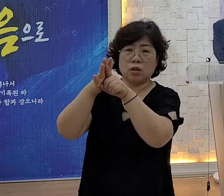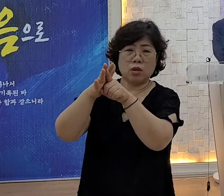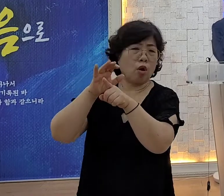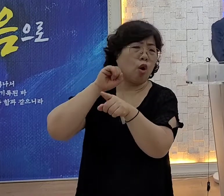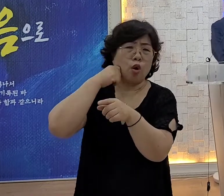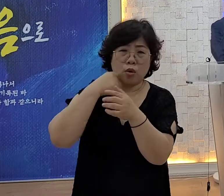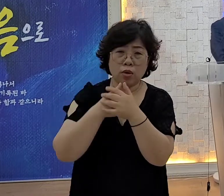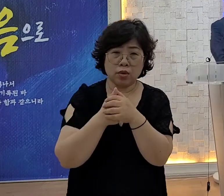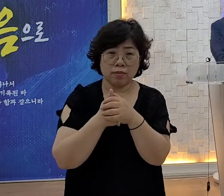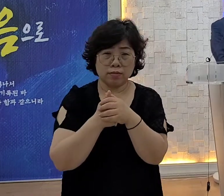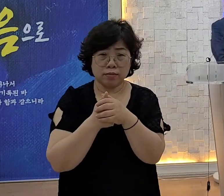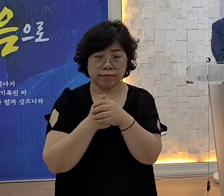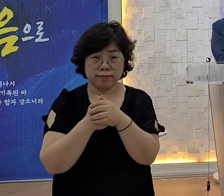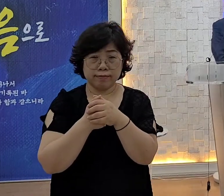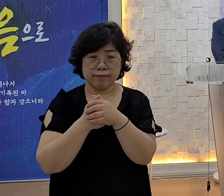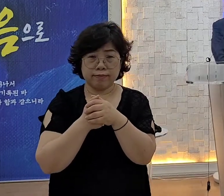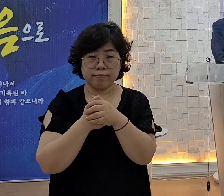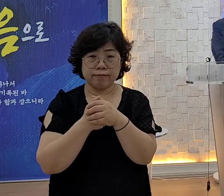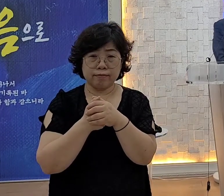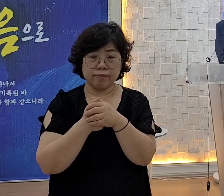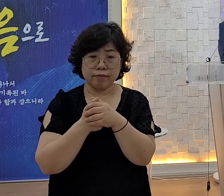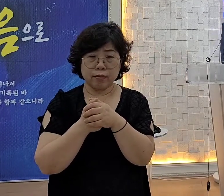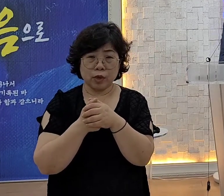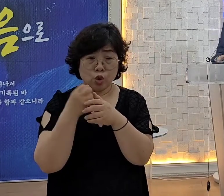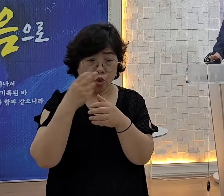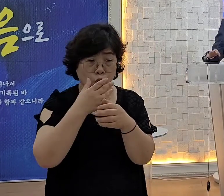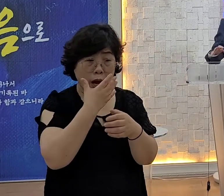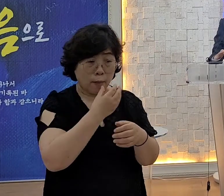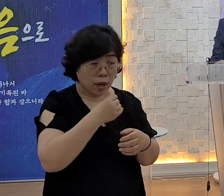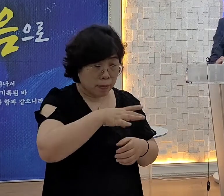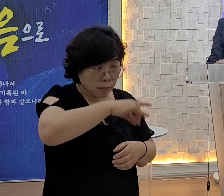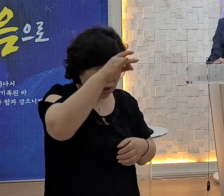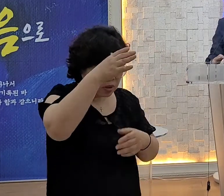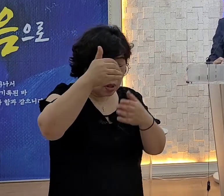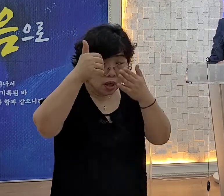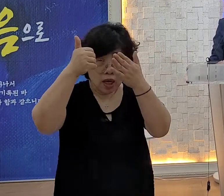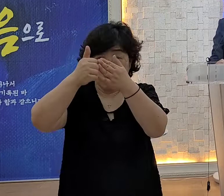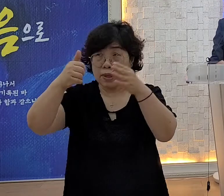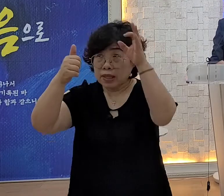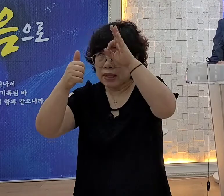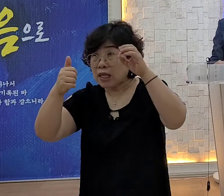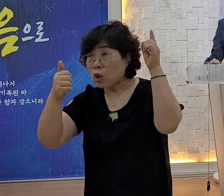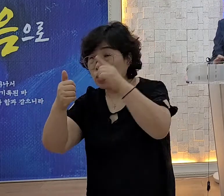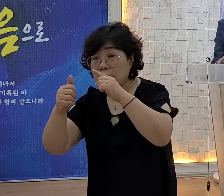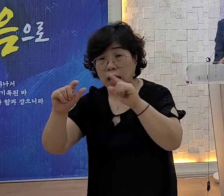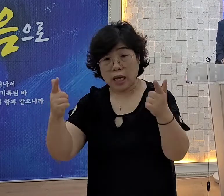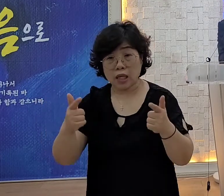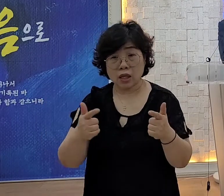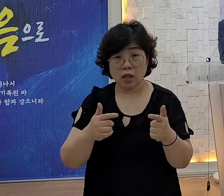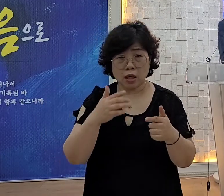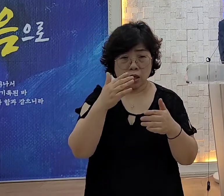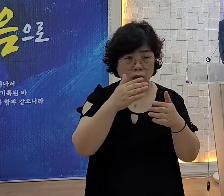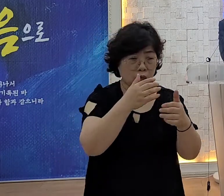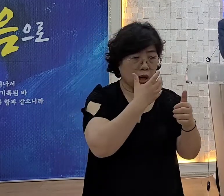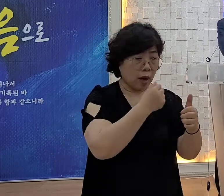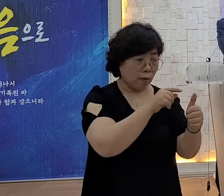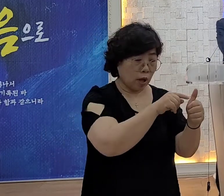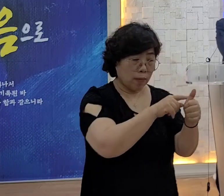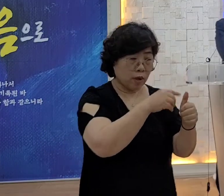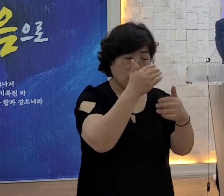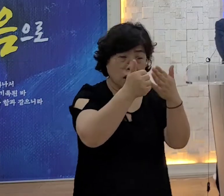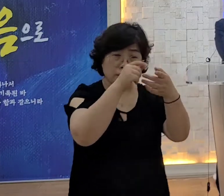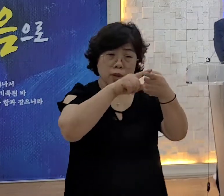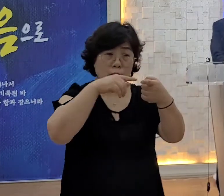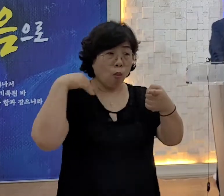그러면 일이 어떻게 된 거예요? 하나님께서 하나님에 대해 전혀 알지 못하던